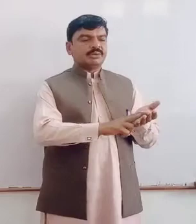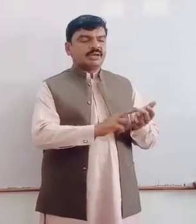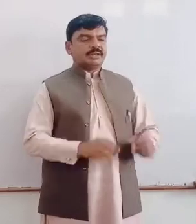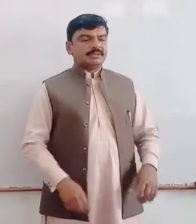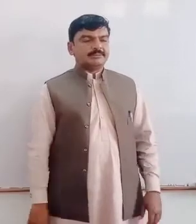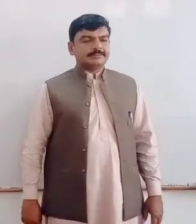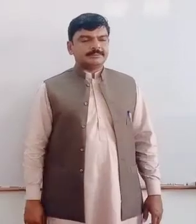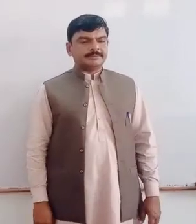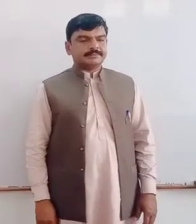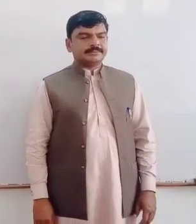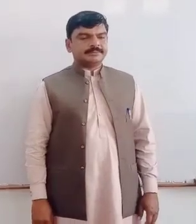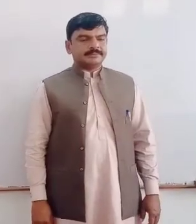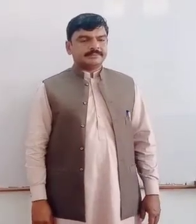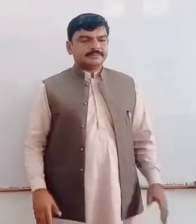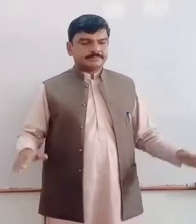शमाल गारे हिरा